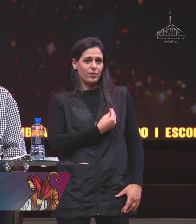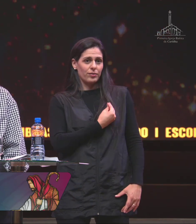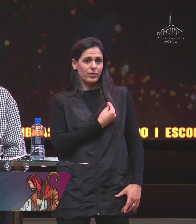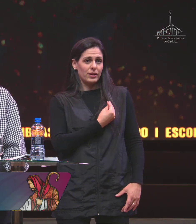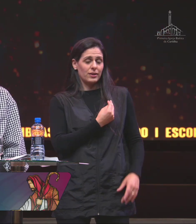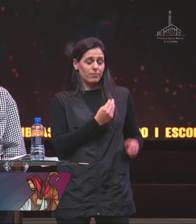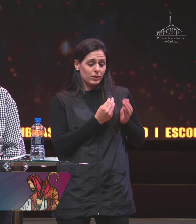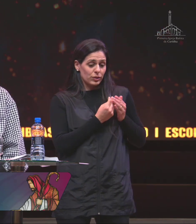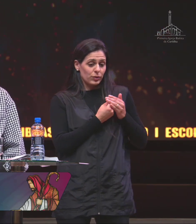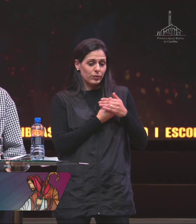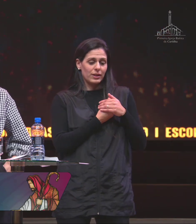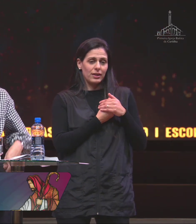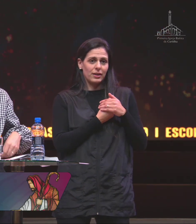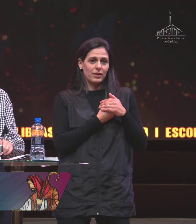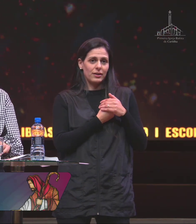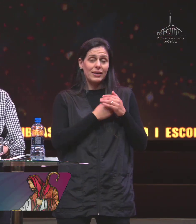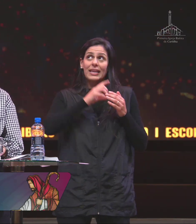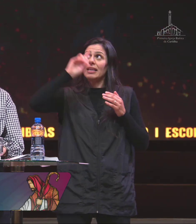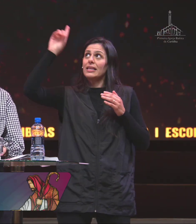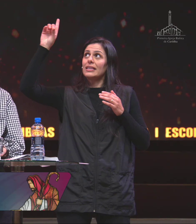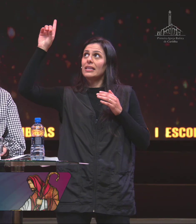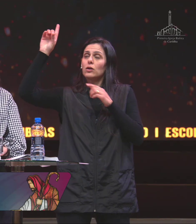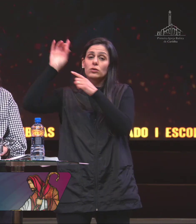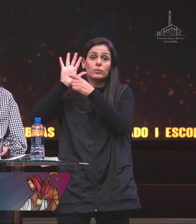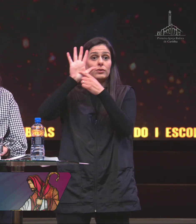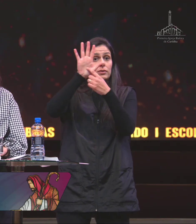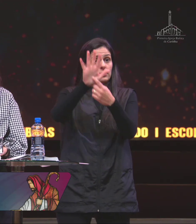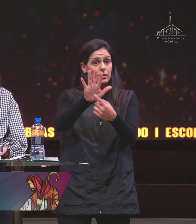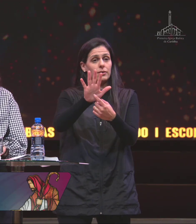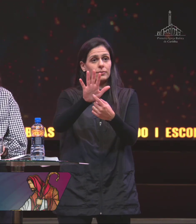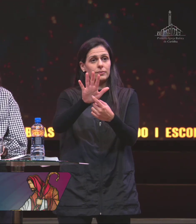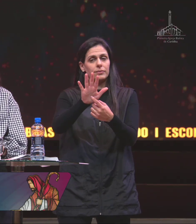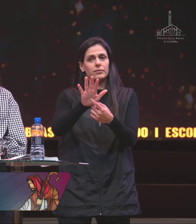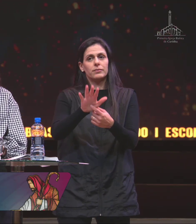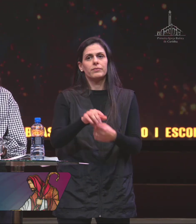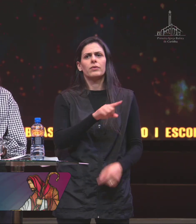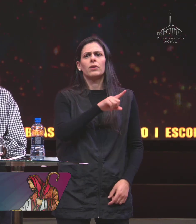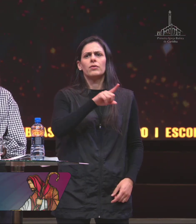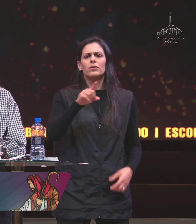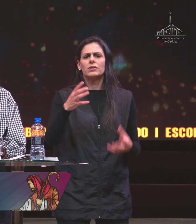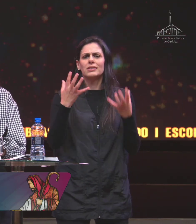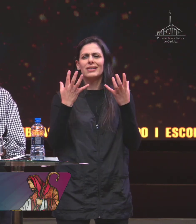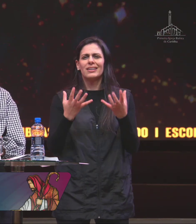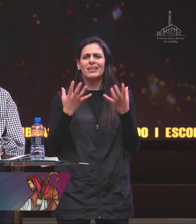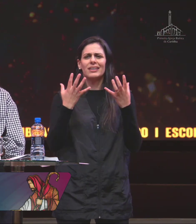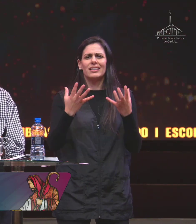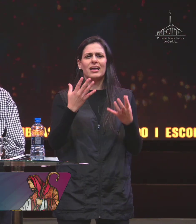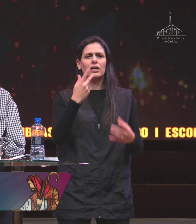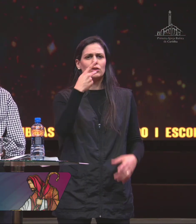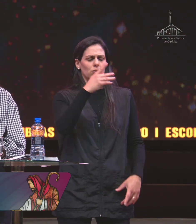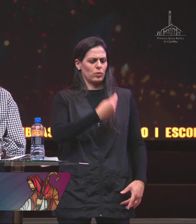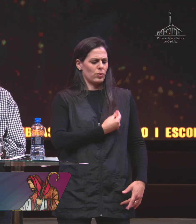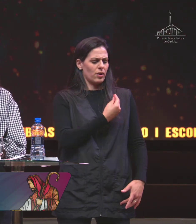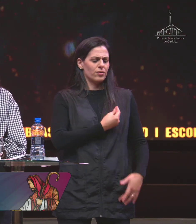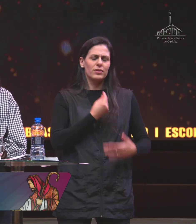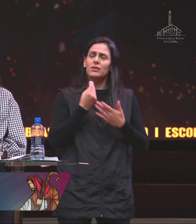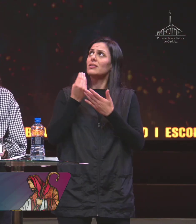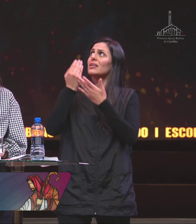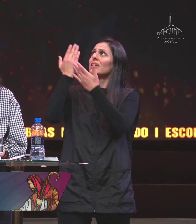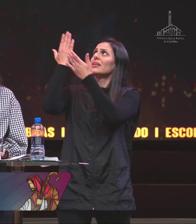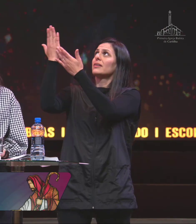demonstrar algumas coisas para as pessoas. Lembra que eu ficava ali procurando a aprovação das pessoas? E eu achava que ser inteligente, assim, as pessoas que